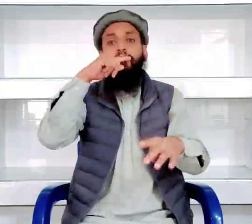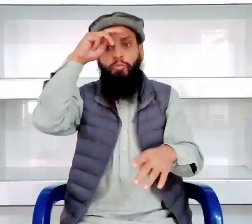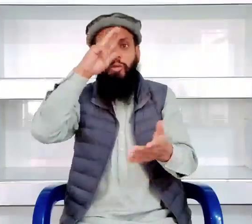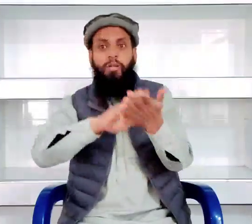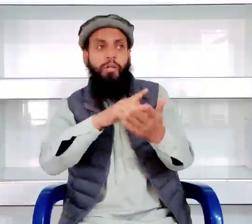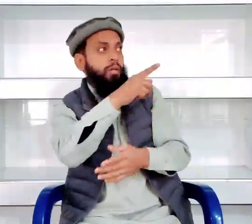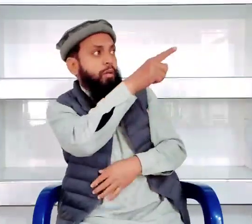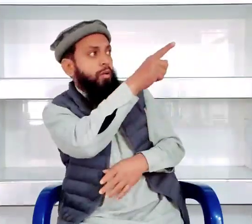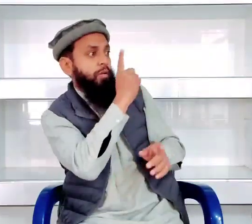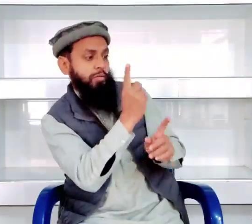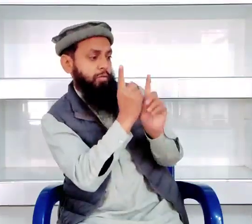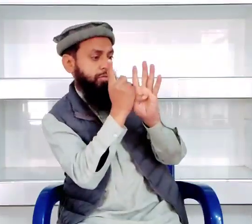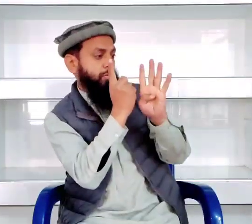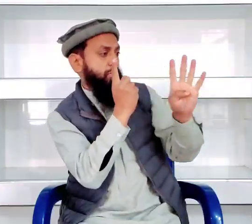اللہ سے وہ حبیب ہوتا